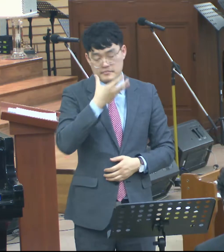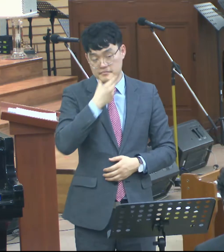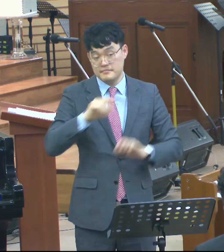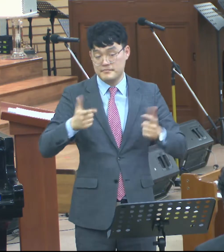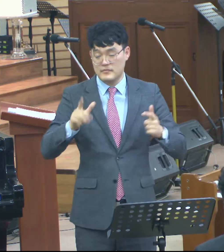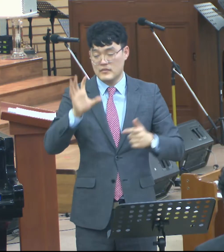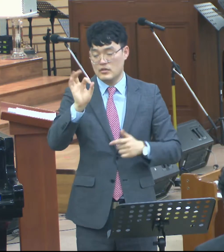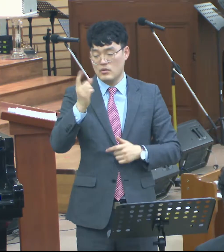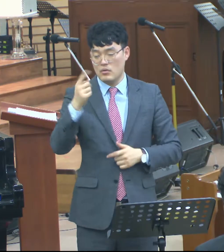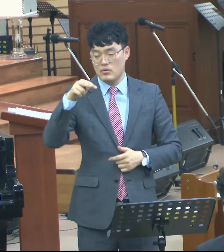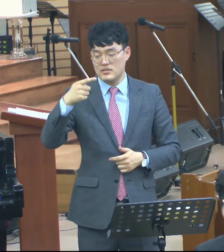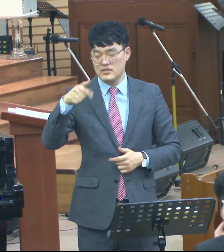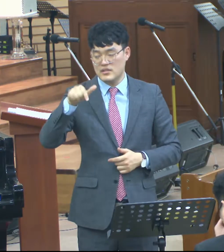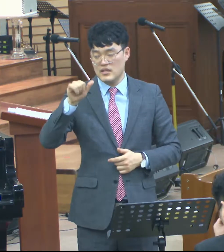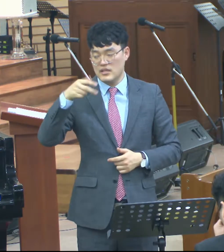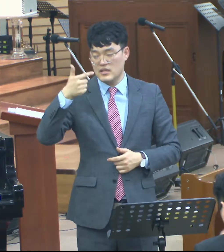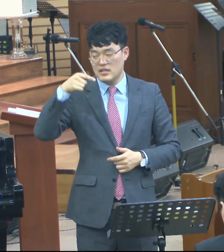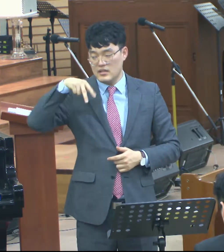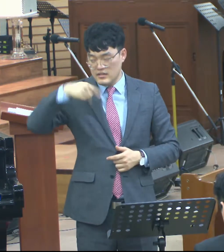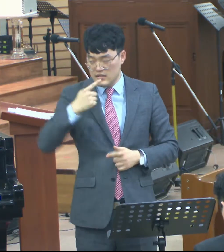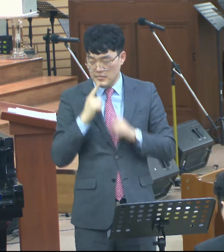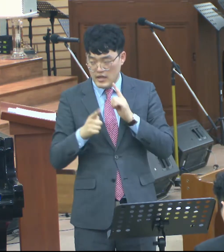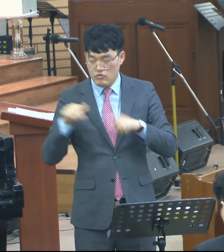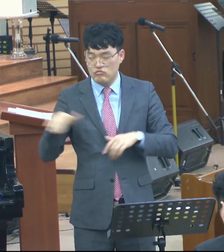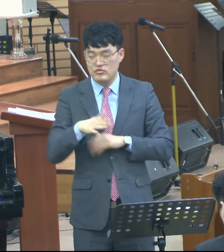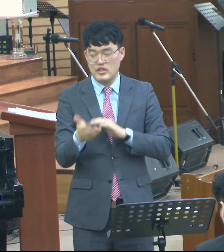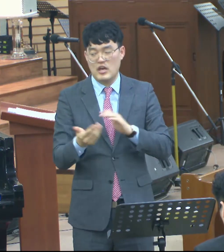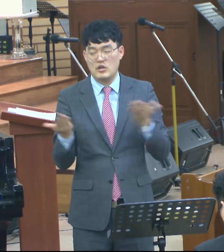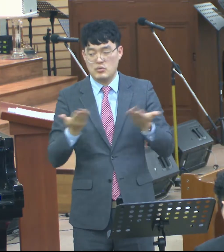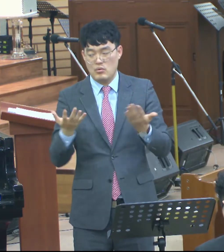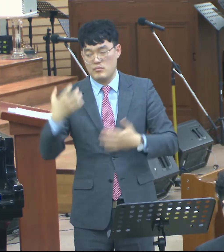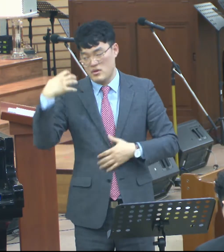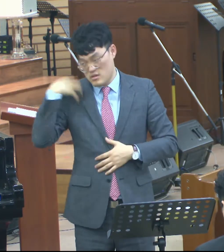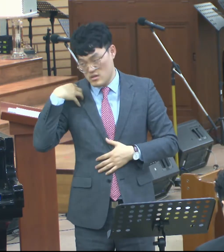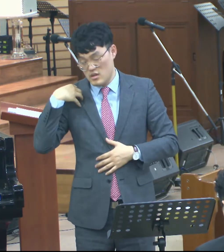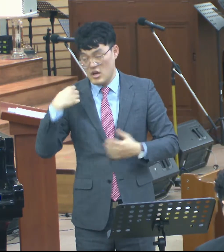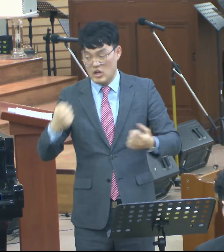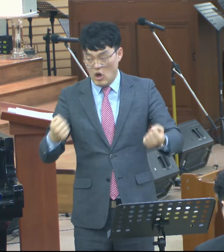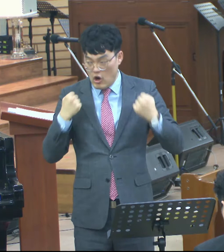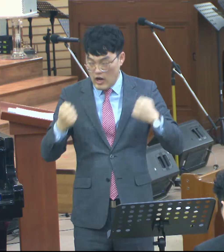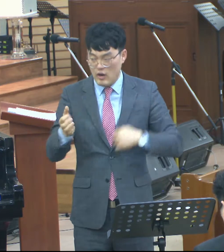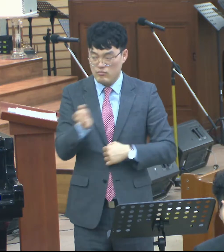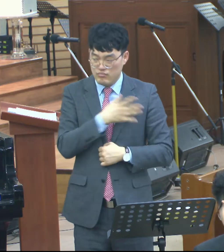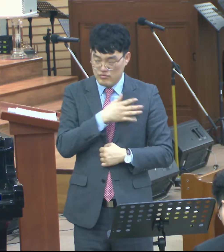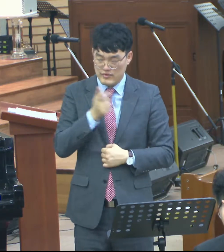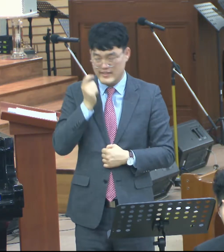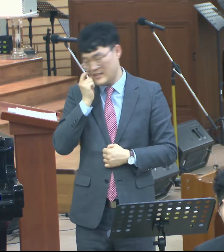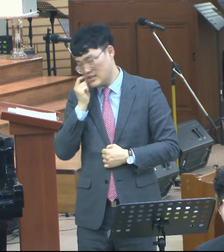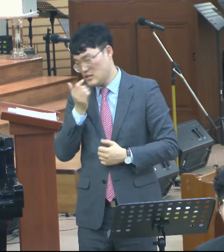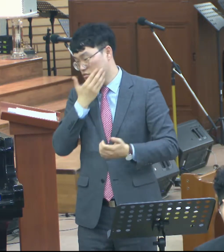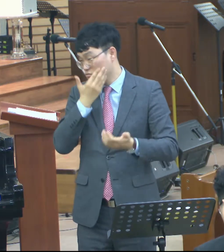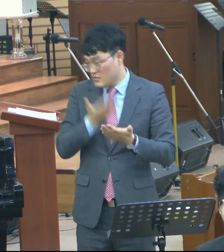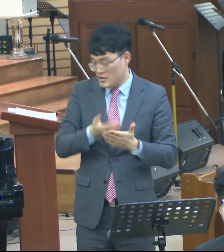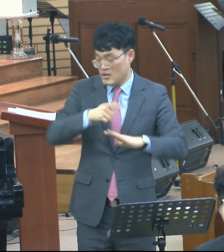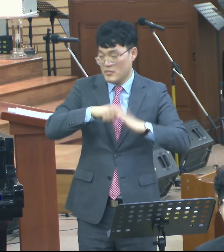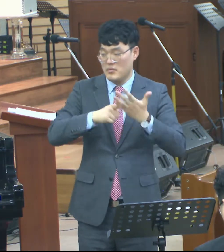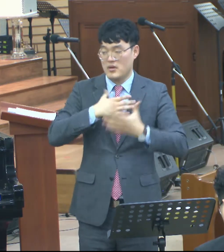오스키니스가 소명이라는 책에서 이렇게 썼어요. 우리의 소명을 건강, 부, 인기, 중요성, 마음의 평안에 이르는 열쇠로